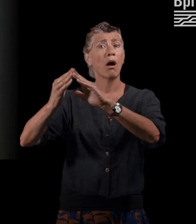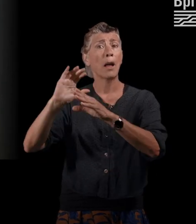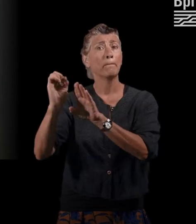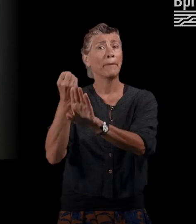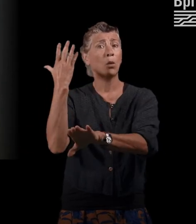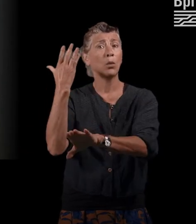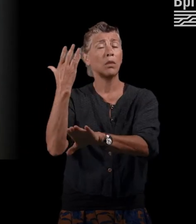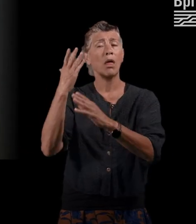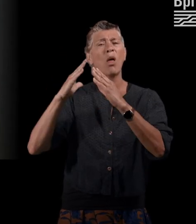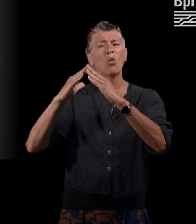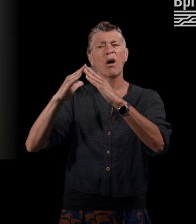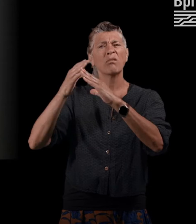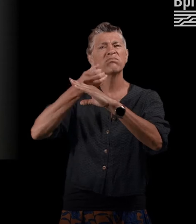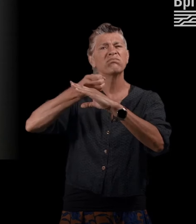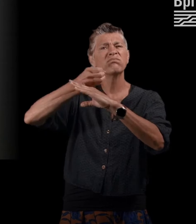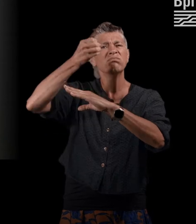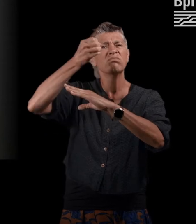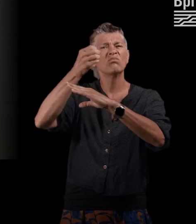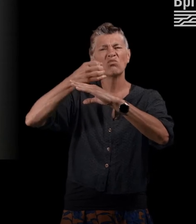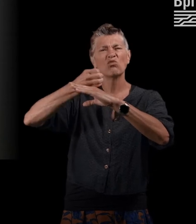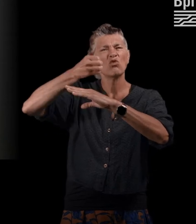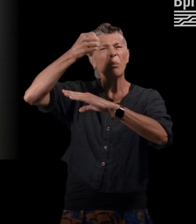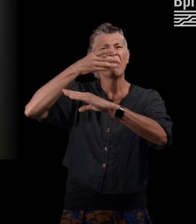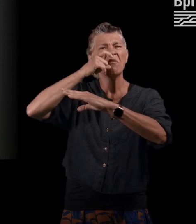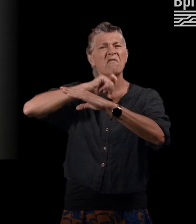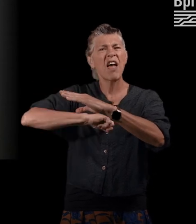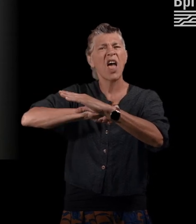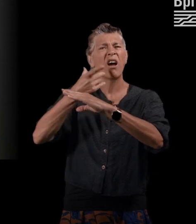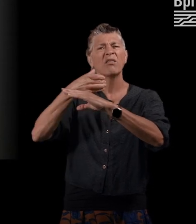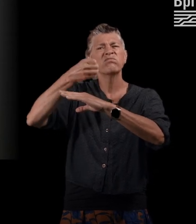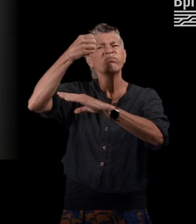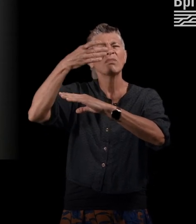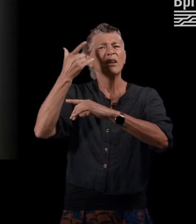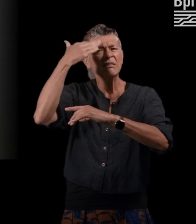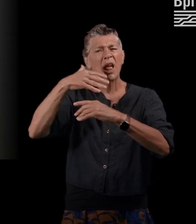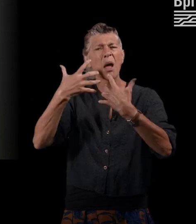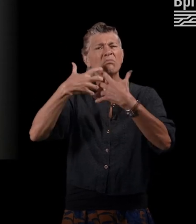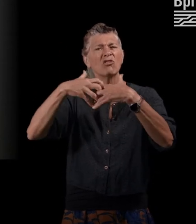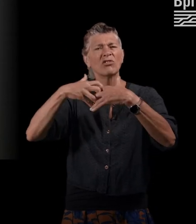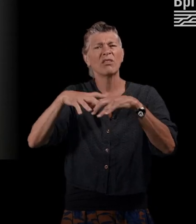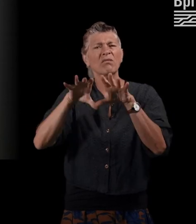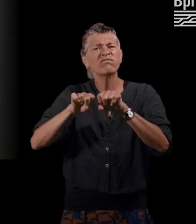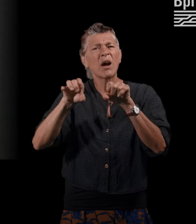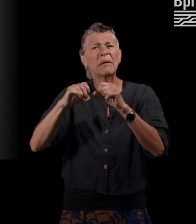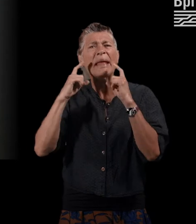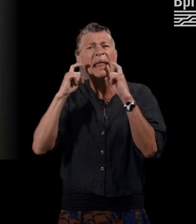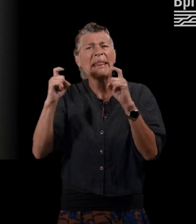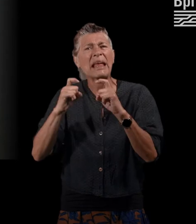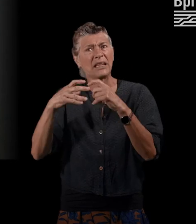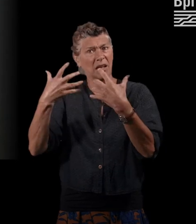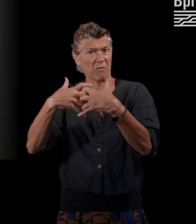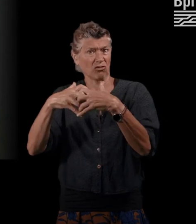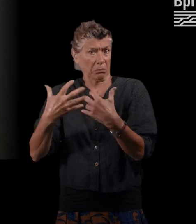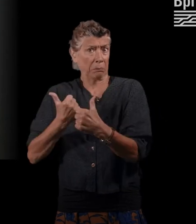Beyrouth et sur ces toits, je vois des cheminées métalliques qui sont les cheminées des générateurs